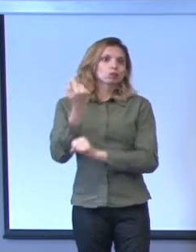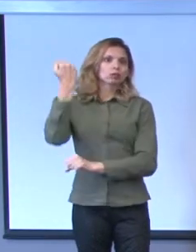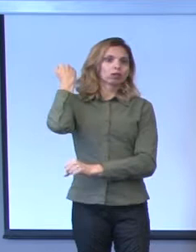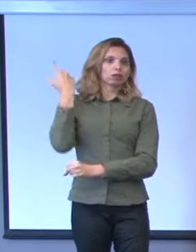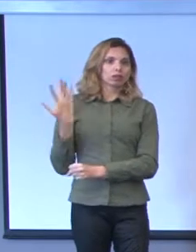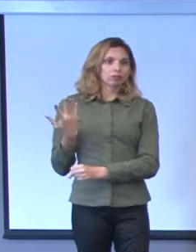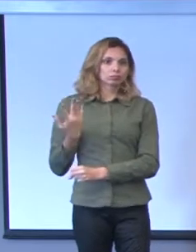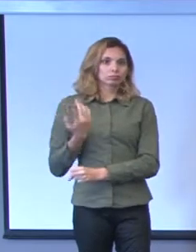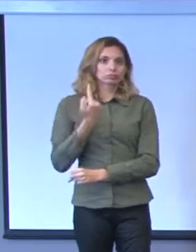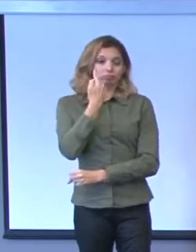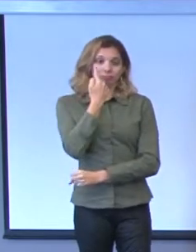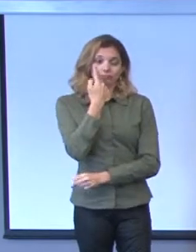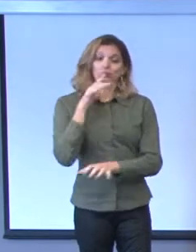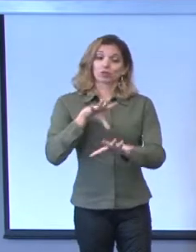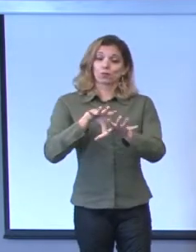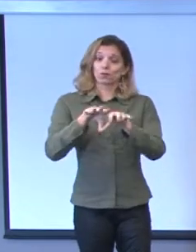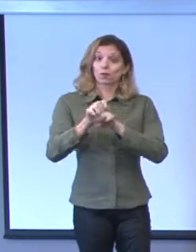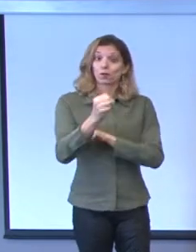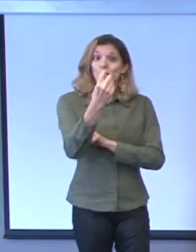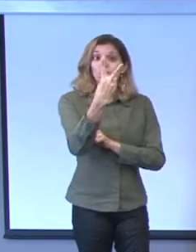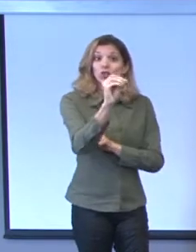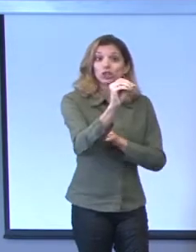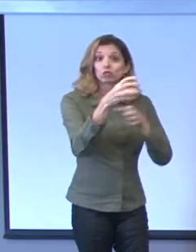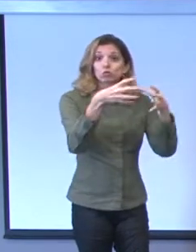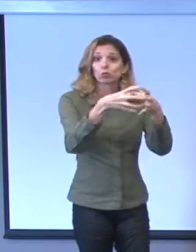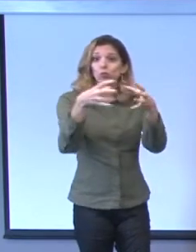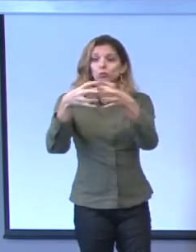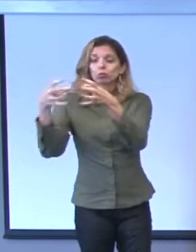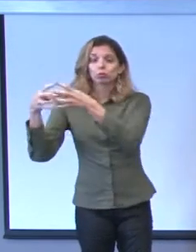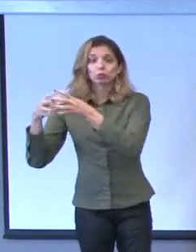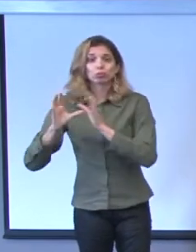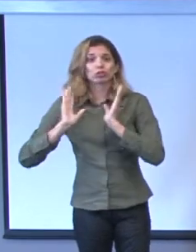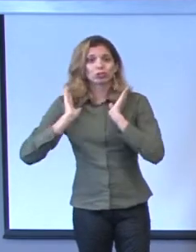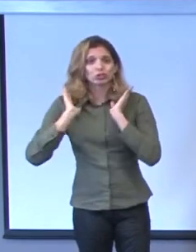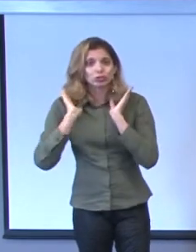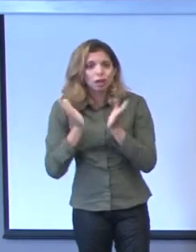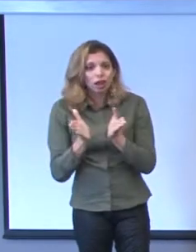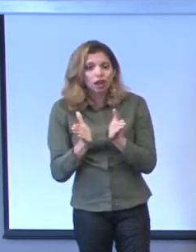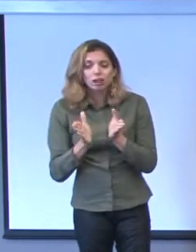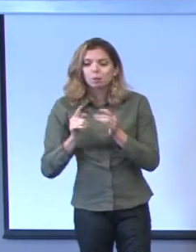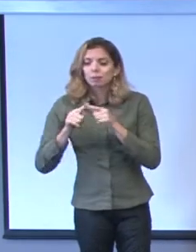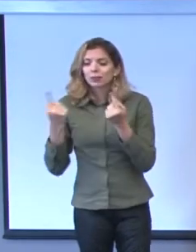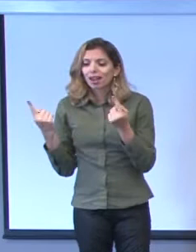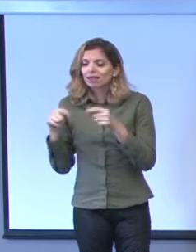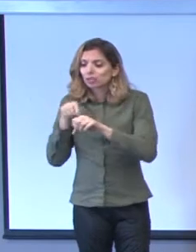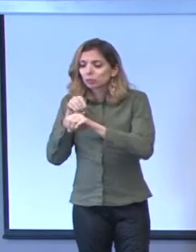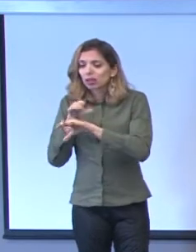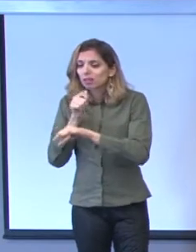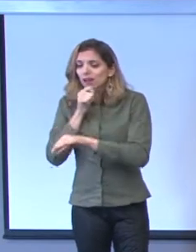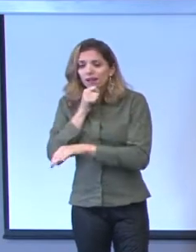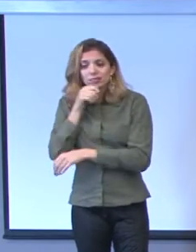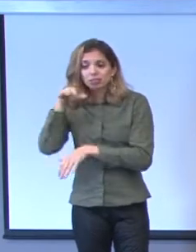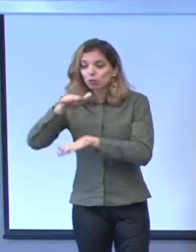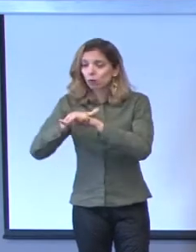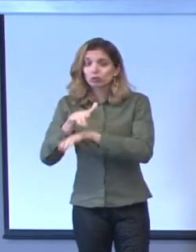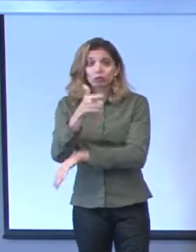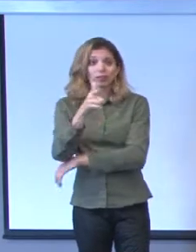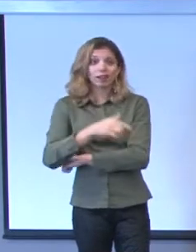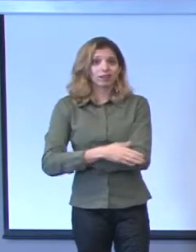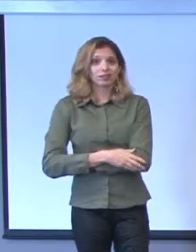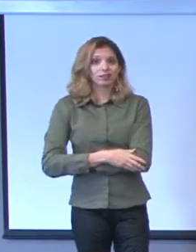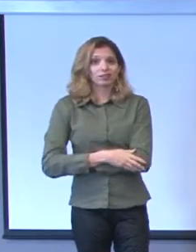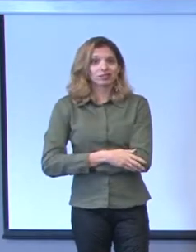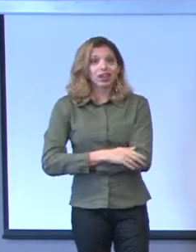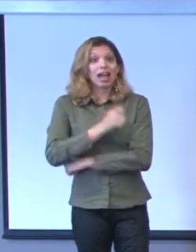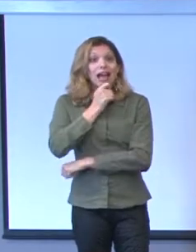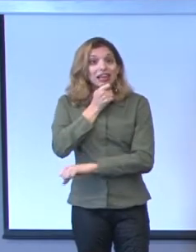formaram 20 grupos, e a educação ela não está inclusa nisso, né?